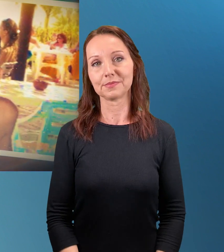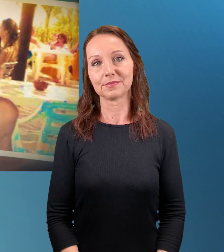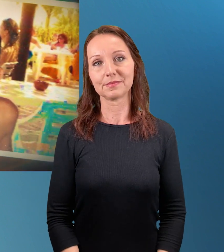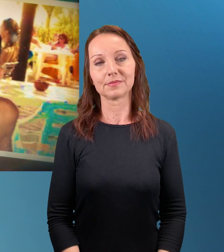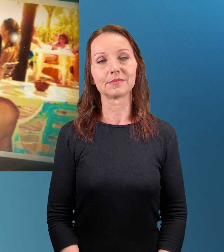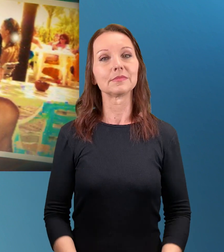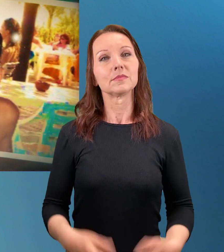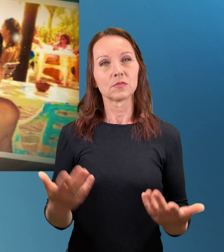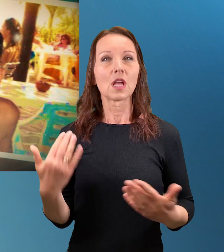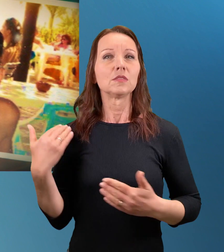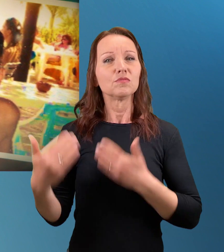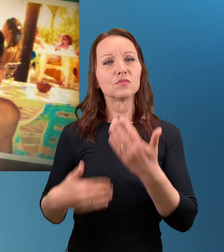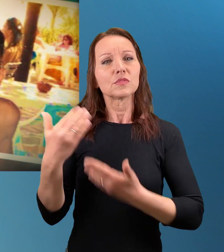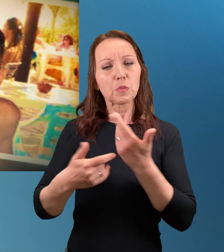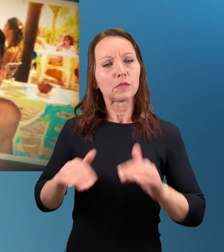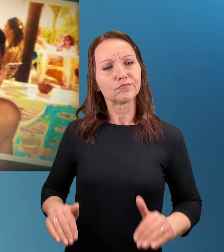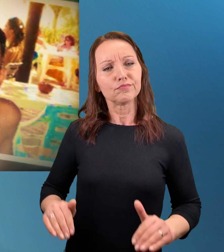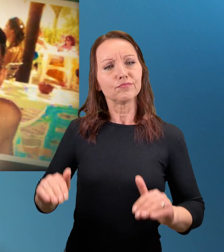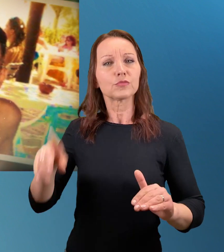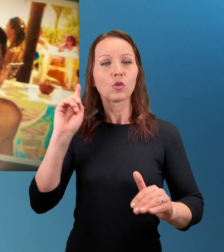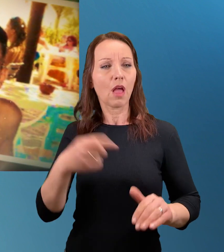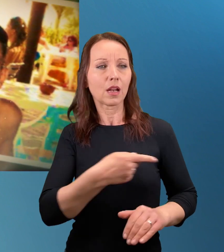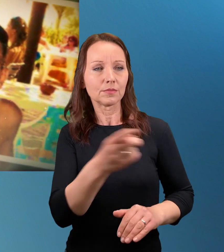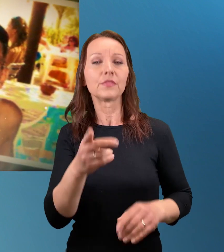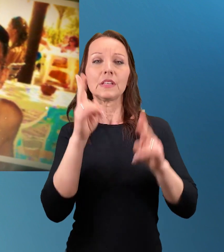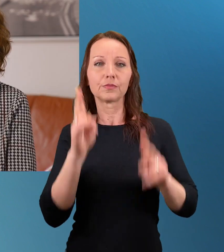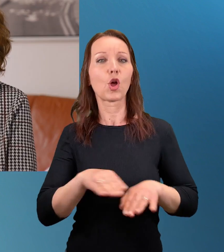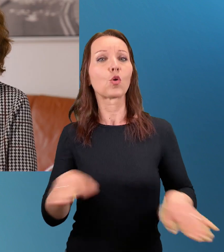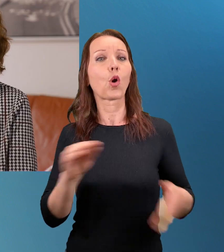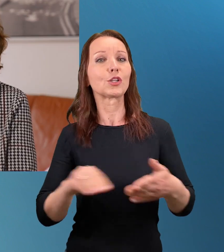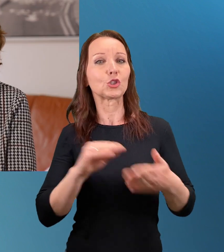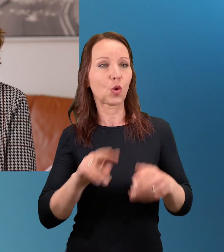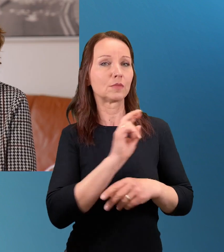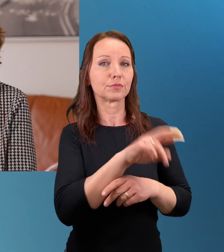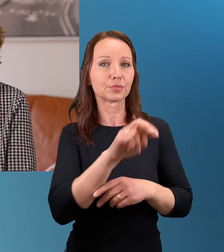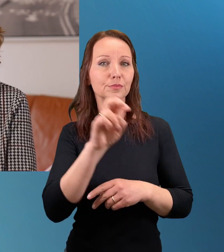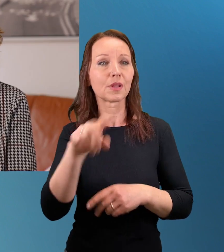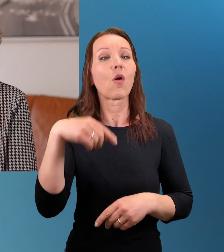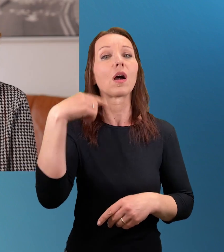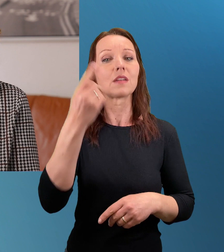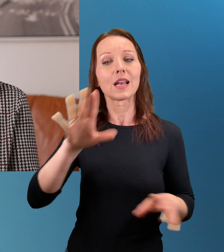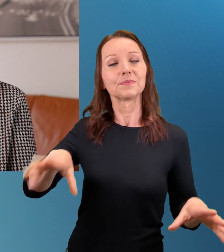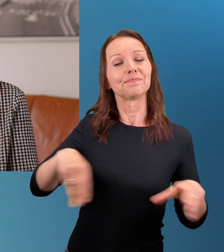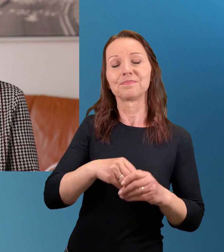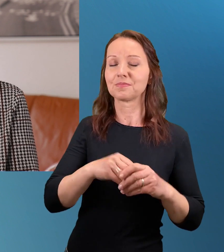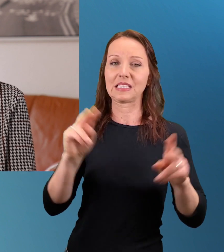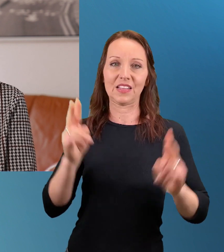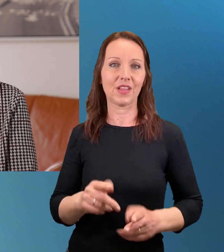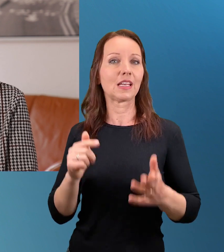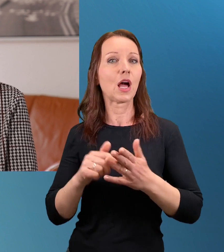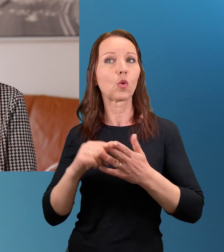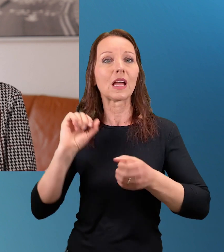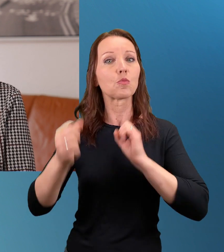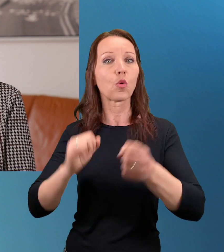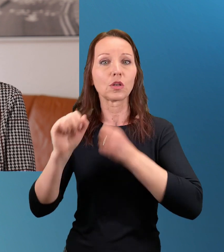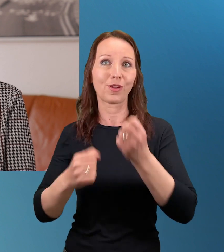Das kam dann so, wo die anderen dann in die Grundschule gegangen sind. Da wurde dann auch nicht so großartig einbezogen, weil er motorisch halt da einfach